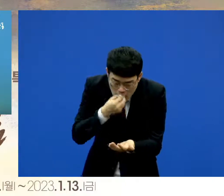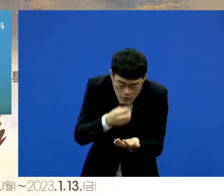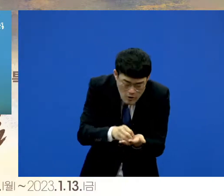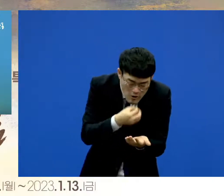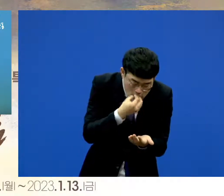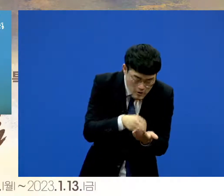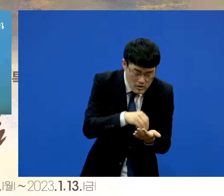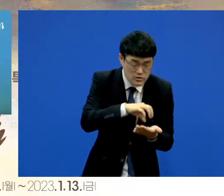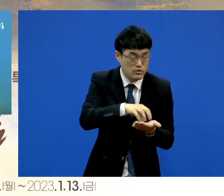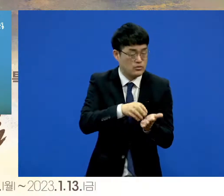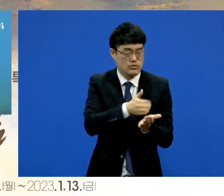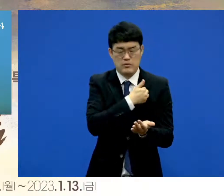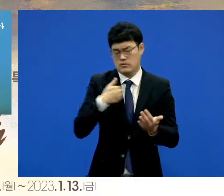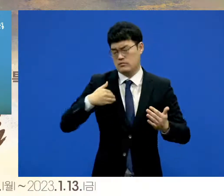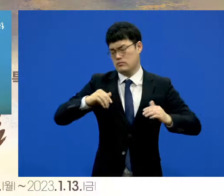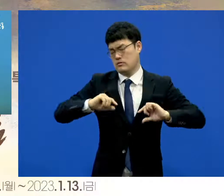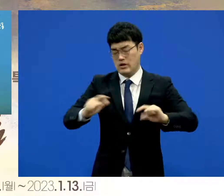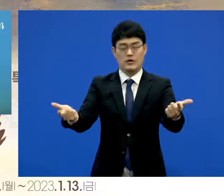누려야 한다.